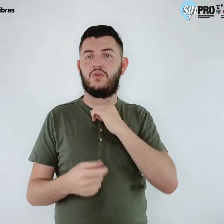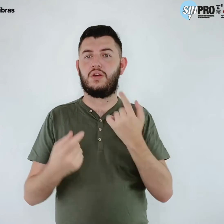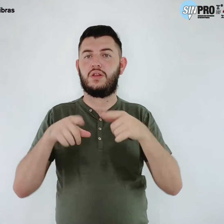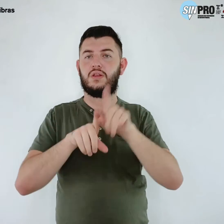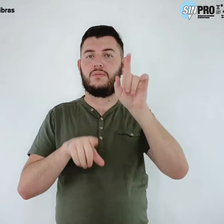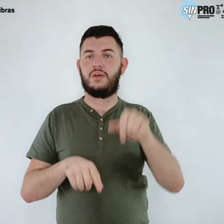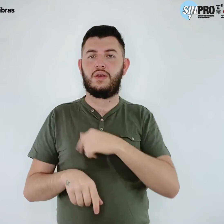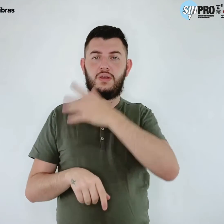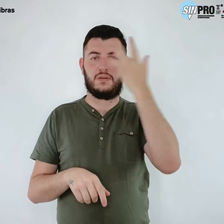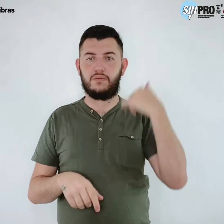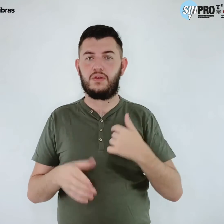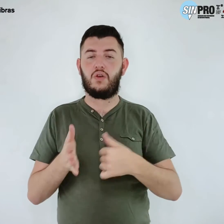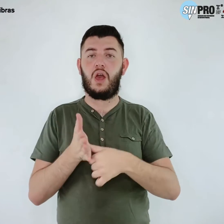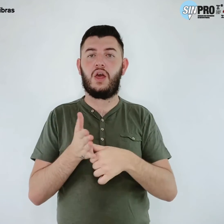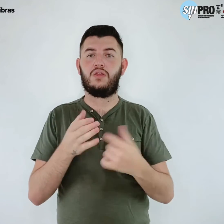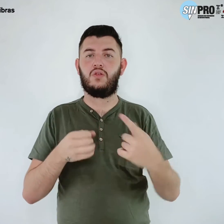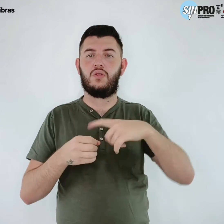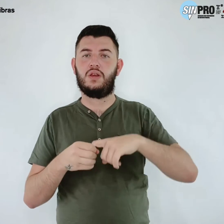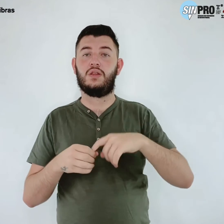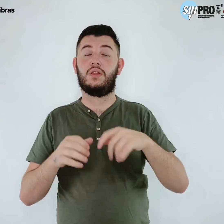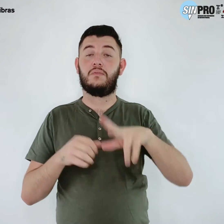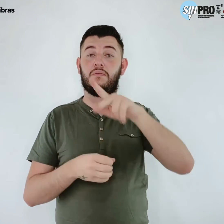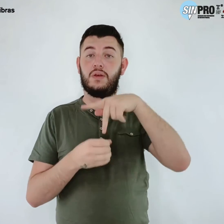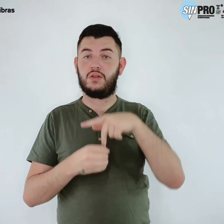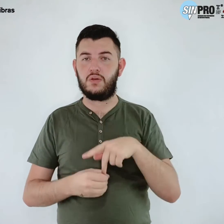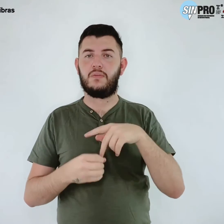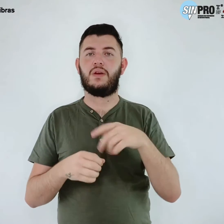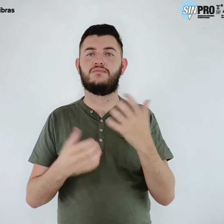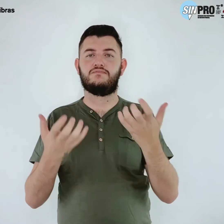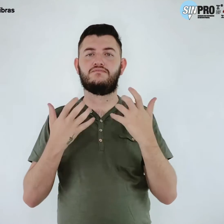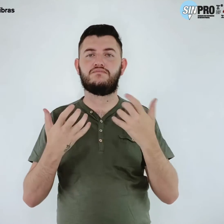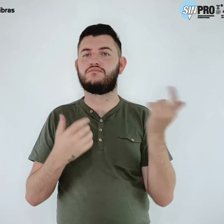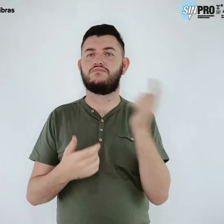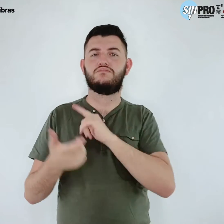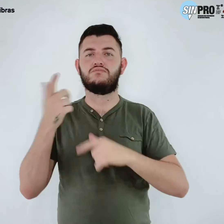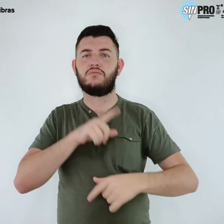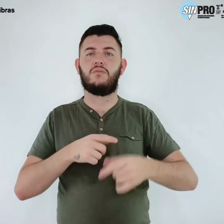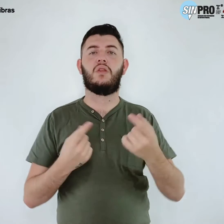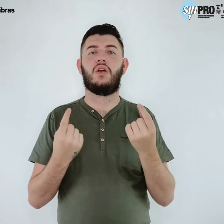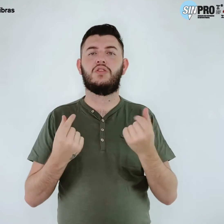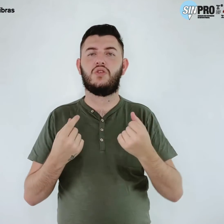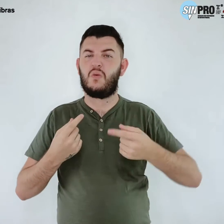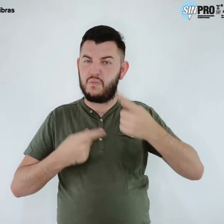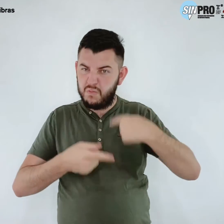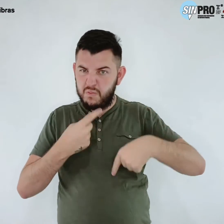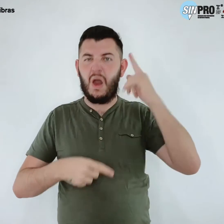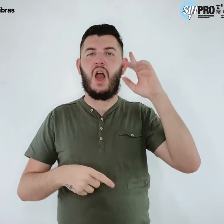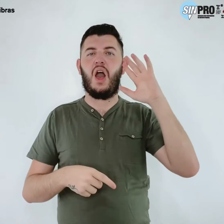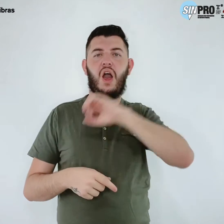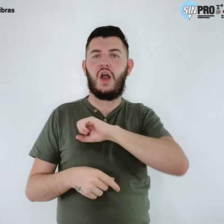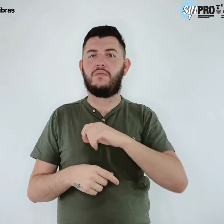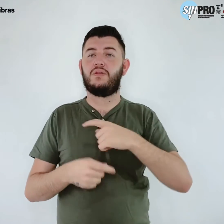isso os acionistas especulativos da Petrobras, aqueles que querem ganhar muito